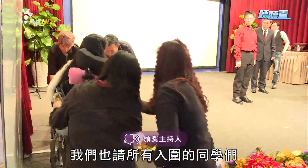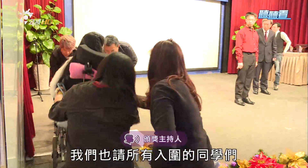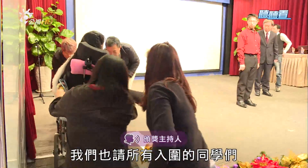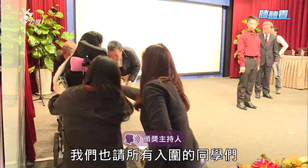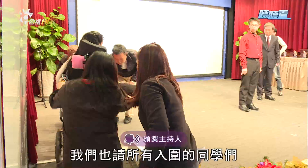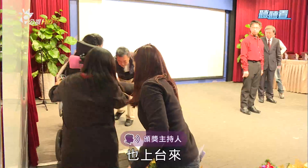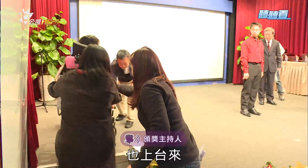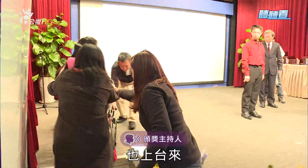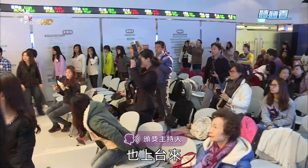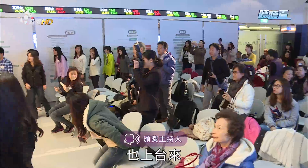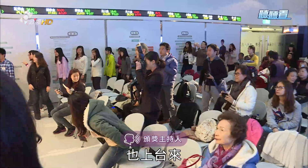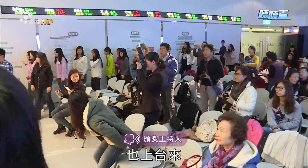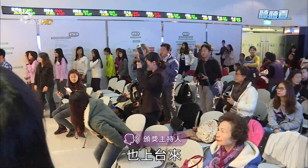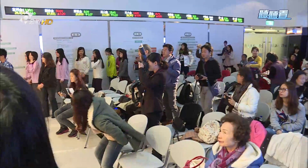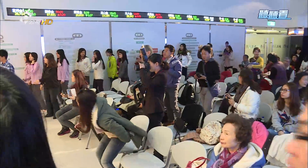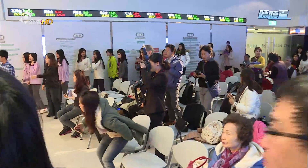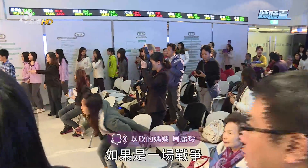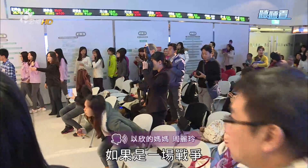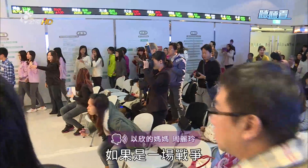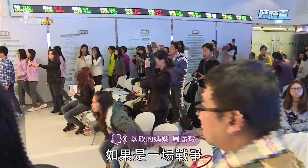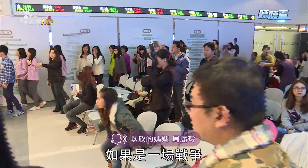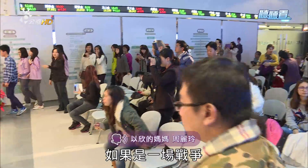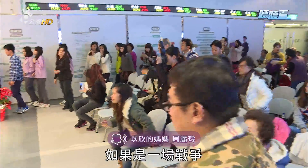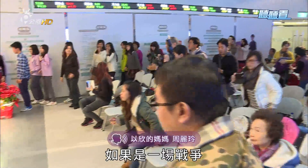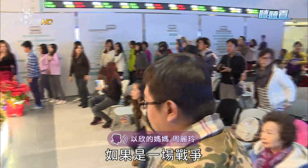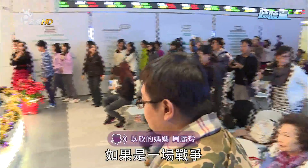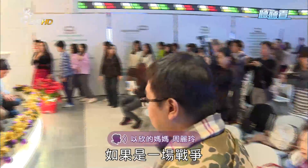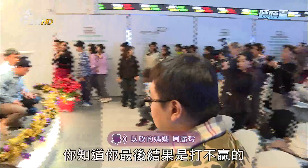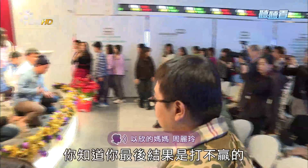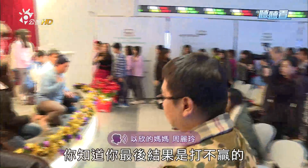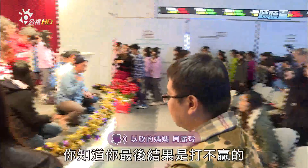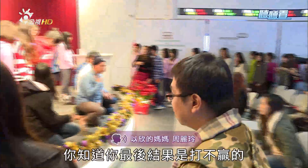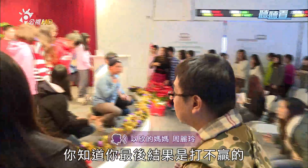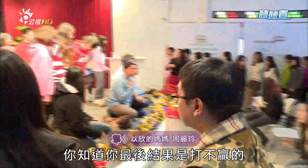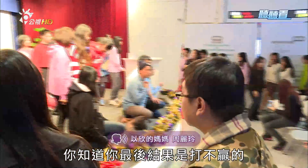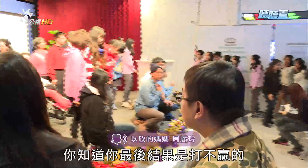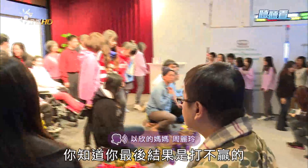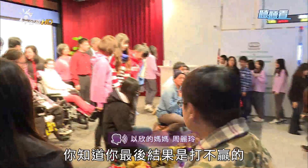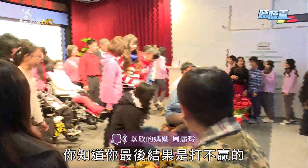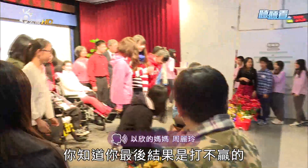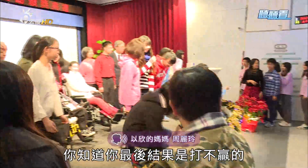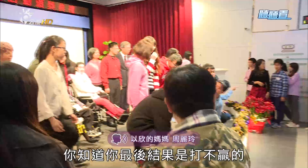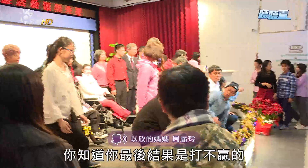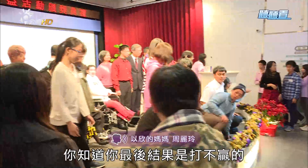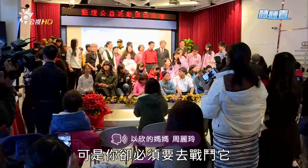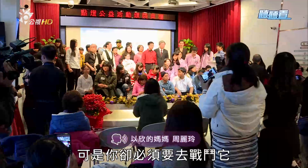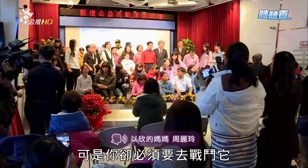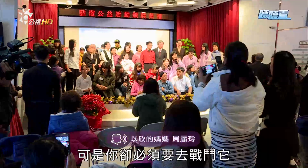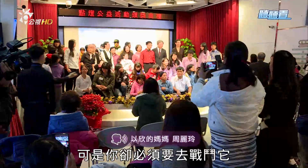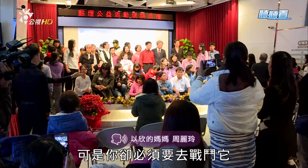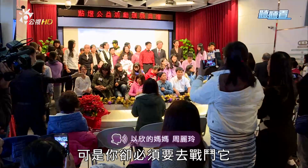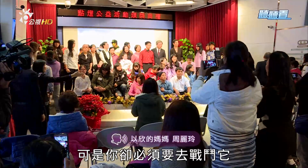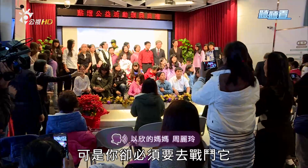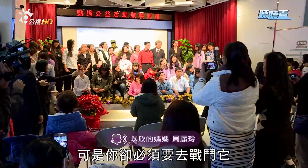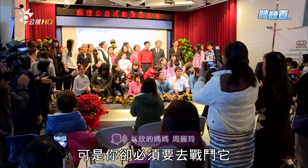同学们也上台。 如果是一场战争，你知道你最后结果是打不赢的，可是你却必须要去战斗